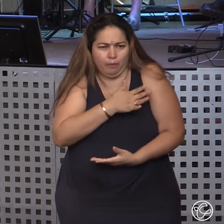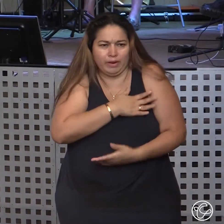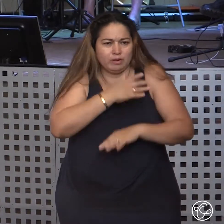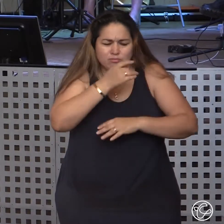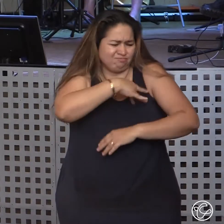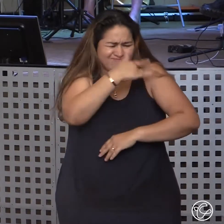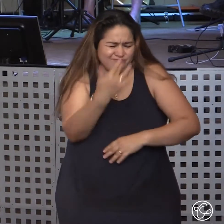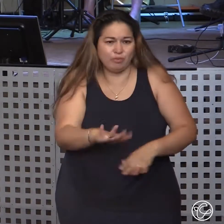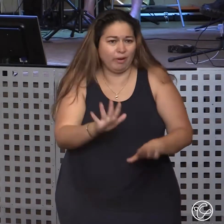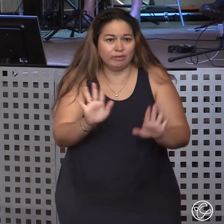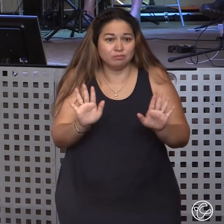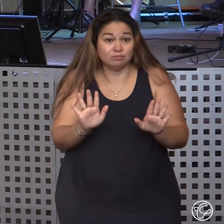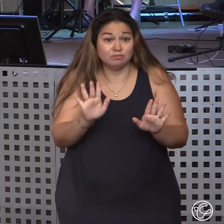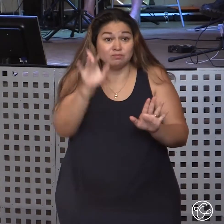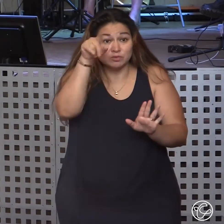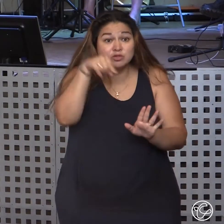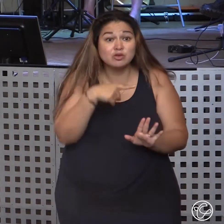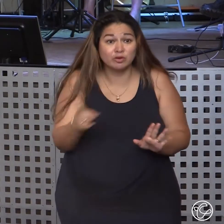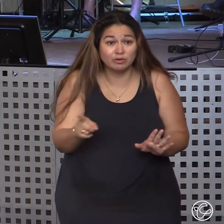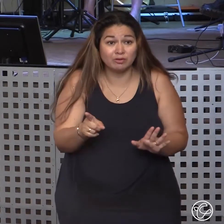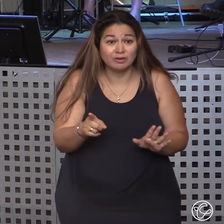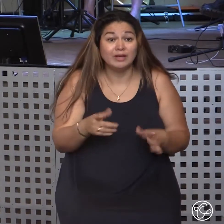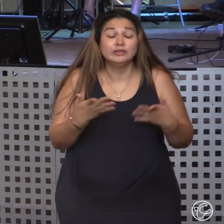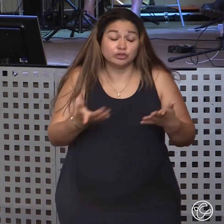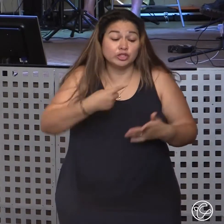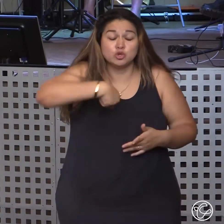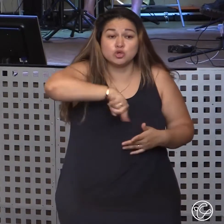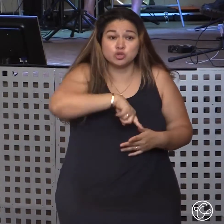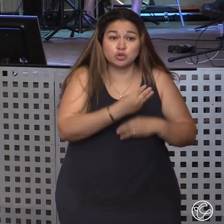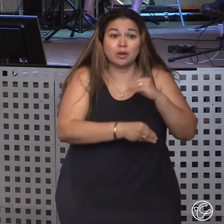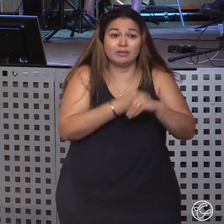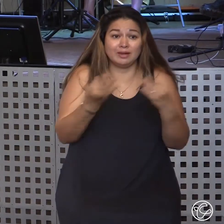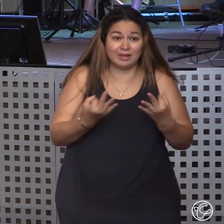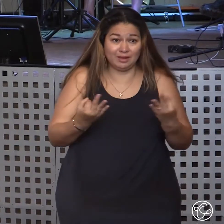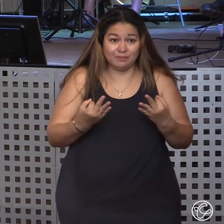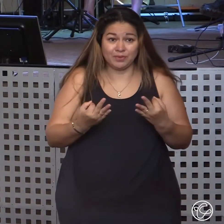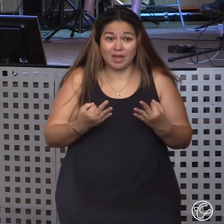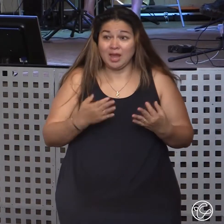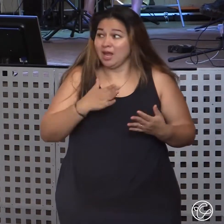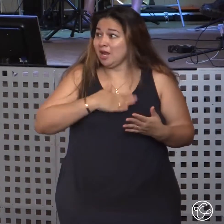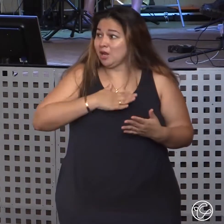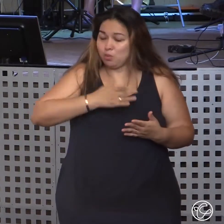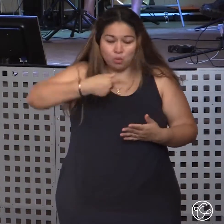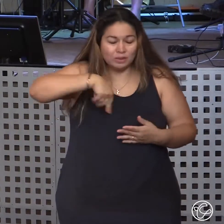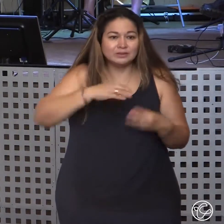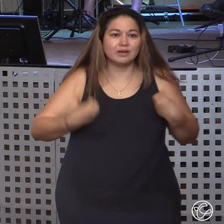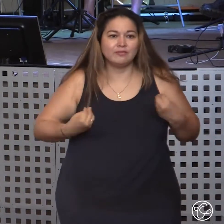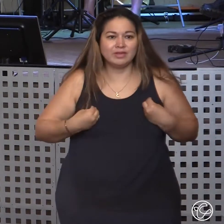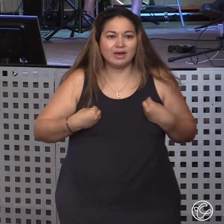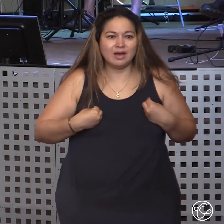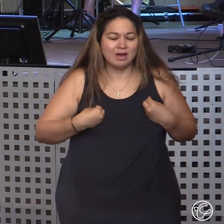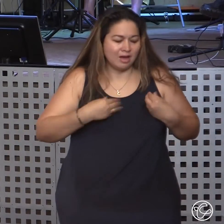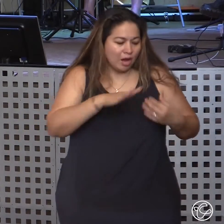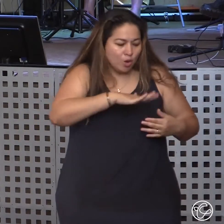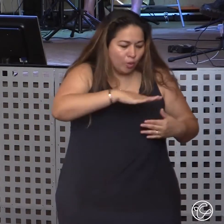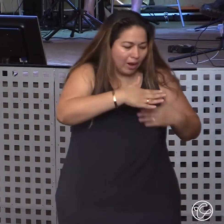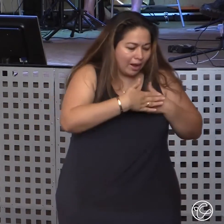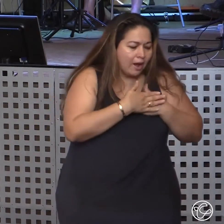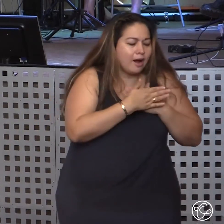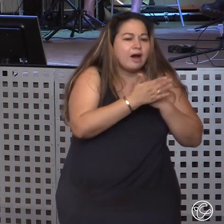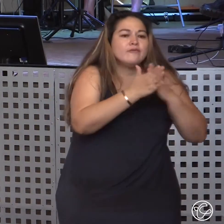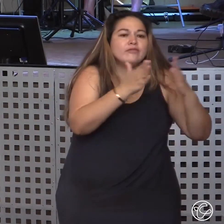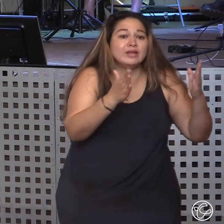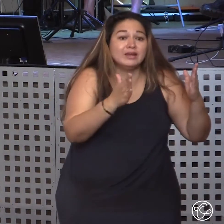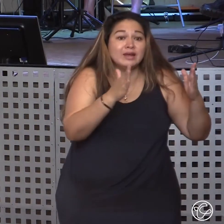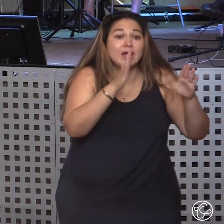vida en la que llevamos sobre la tierra. Por lo tanto, nuestra visión, ¿recuerdas que hablé de perspectivas? Nuestra perspectiva, nuestra manera